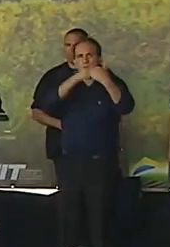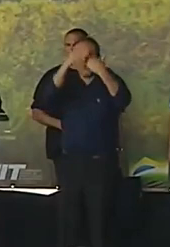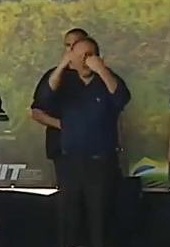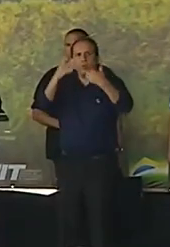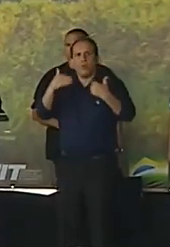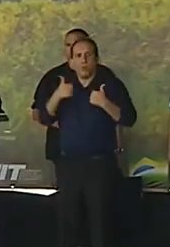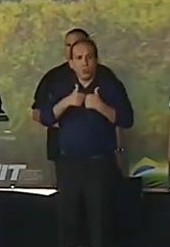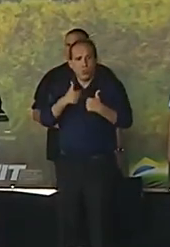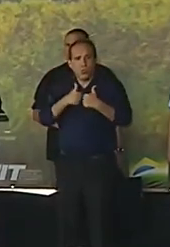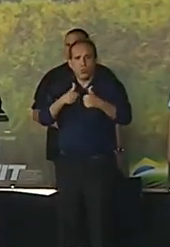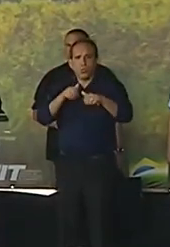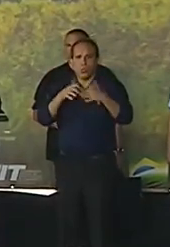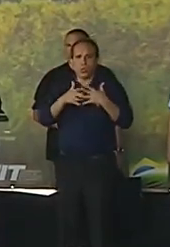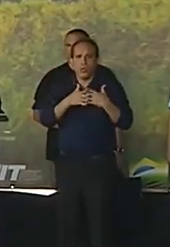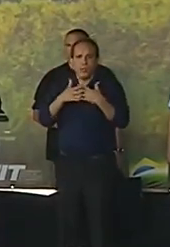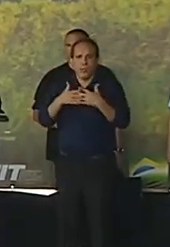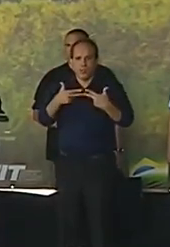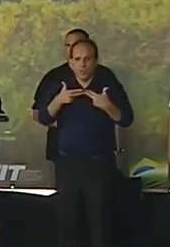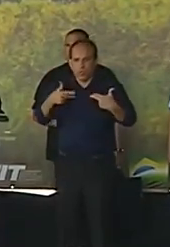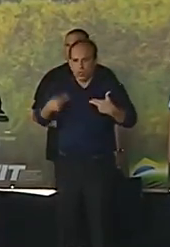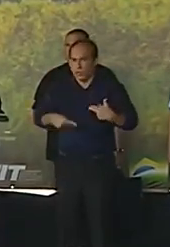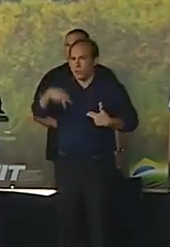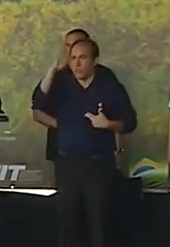dos transportes no Brasil.